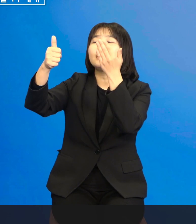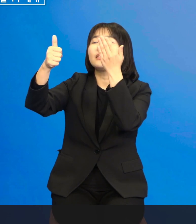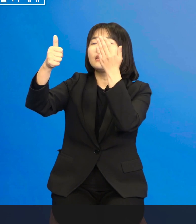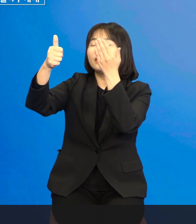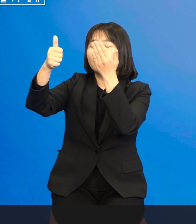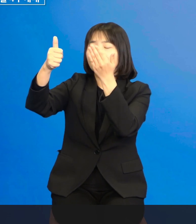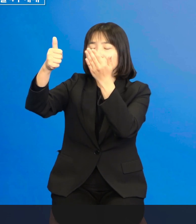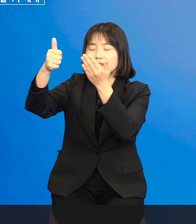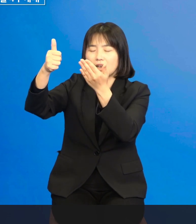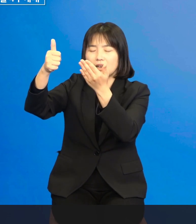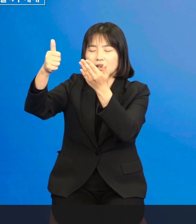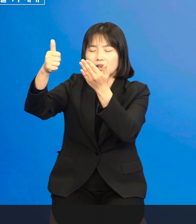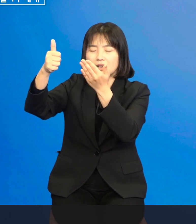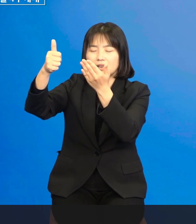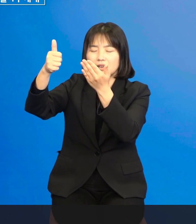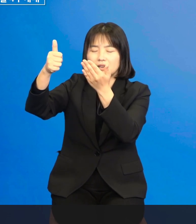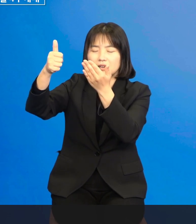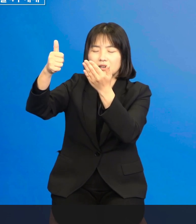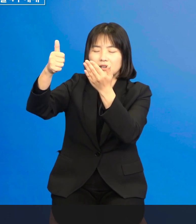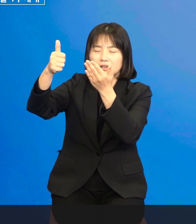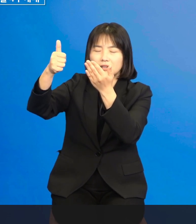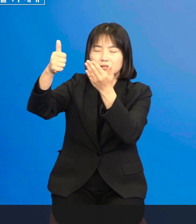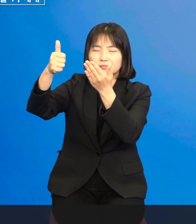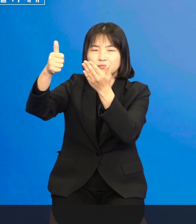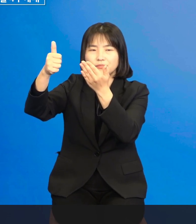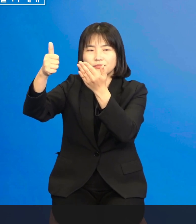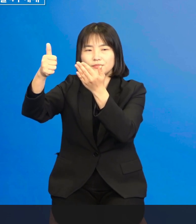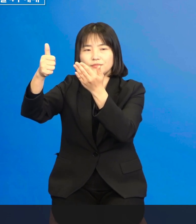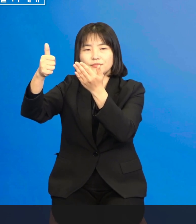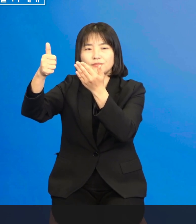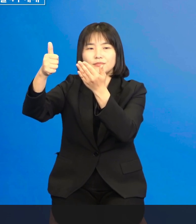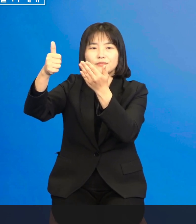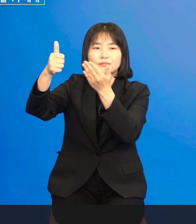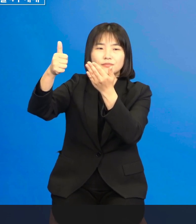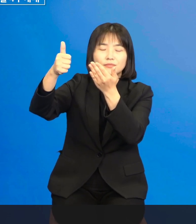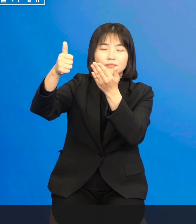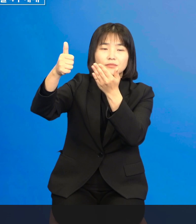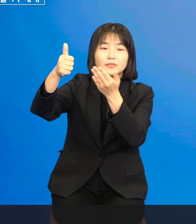앞에 내 생명 드리리라.